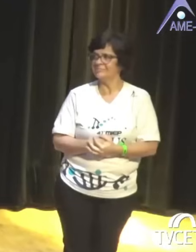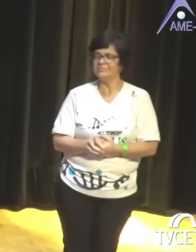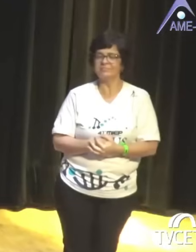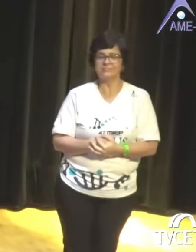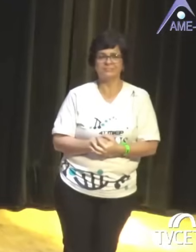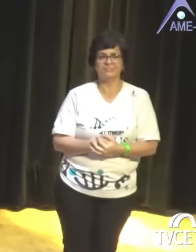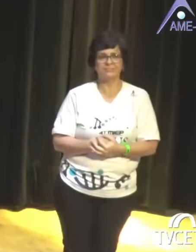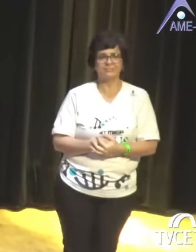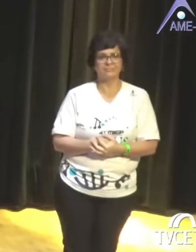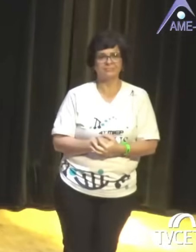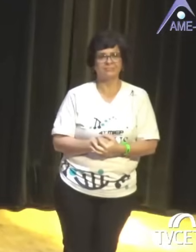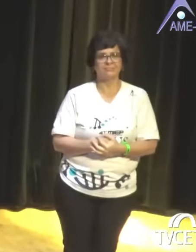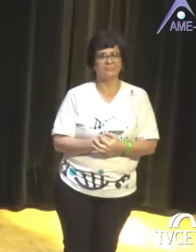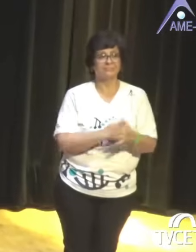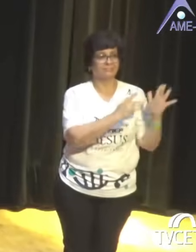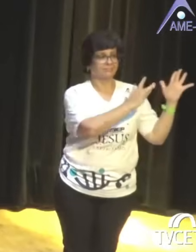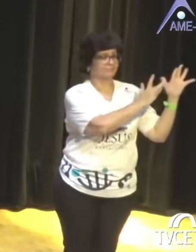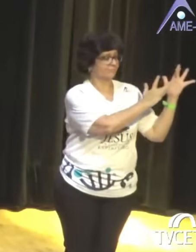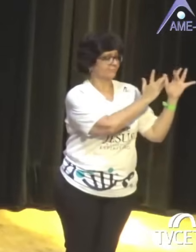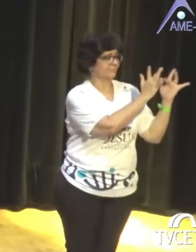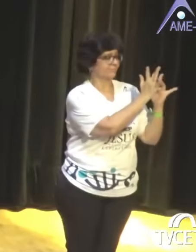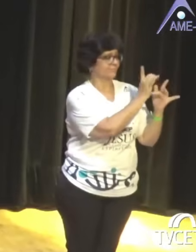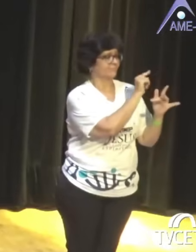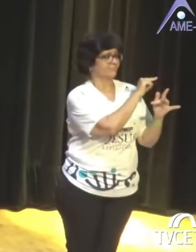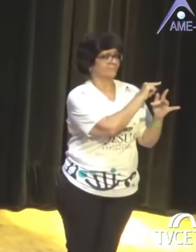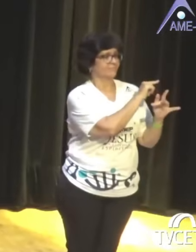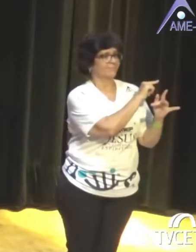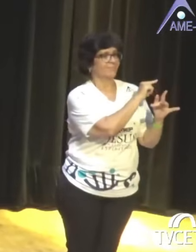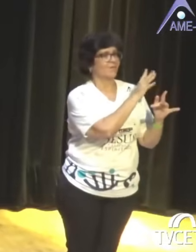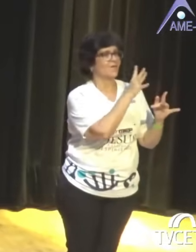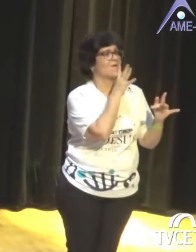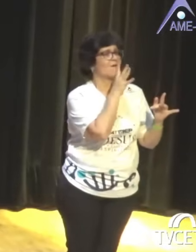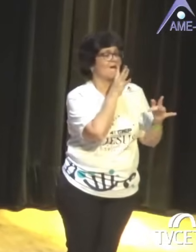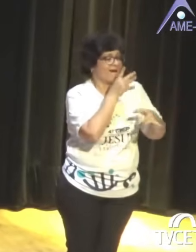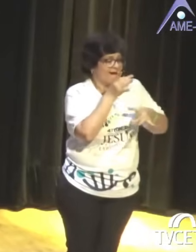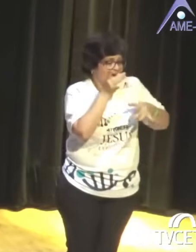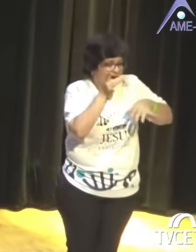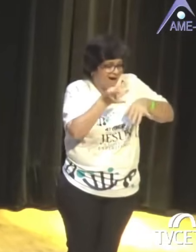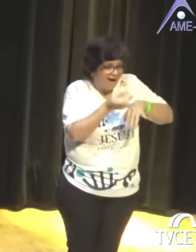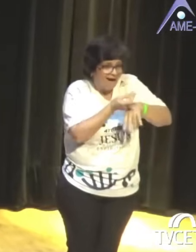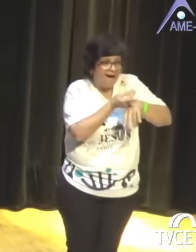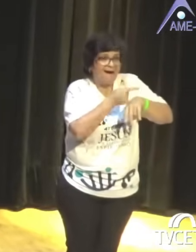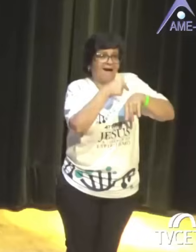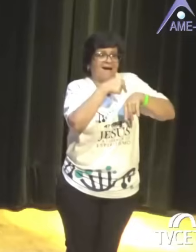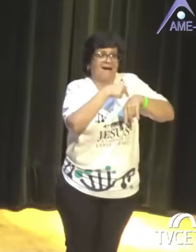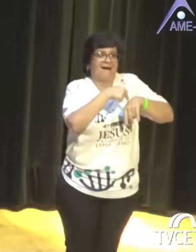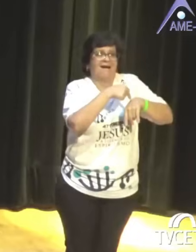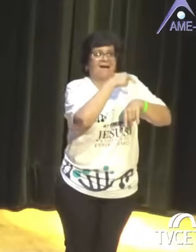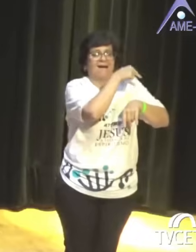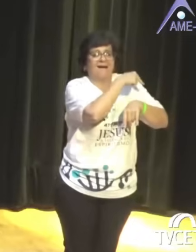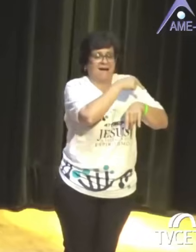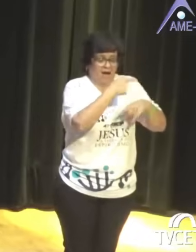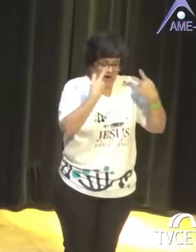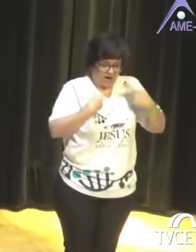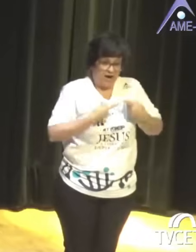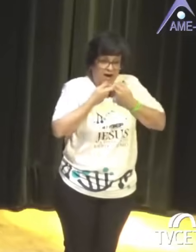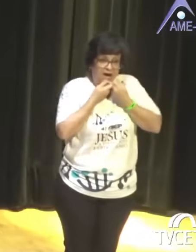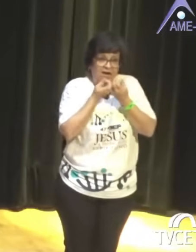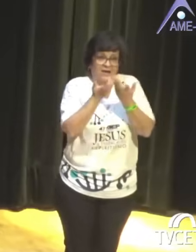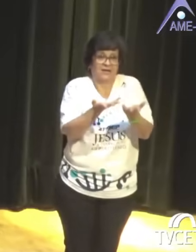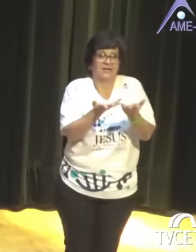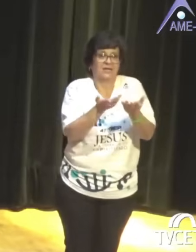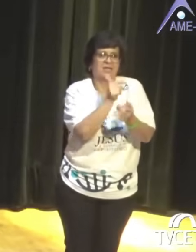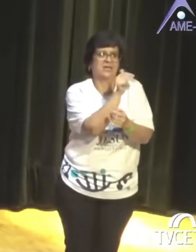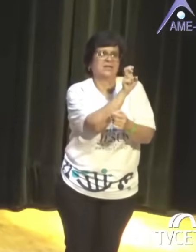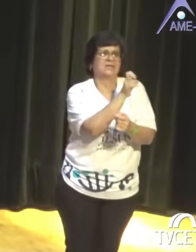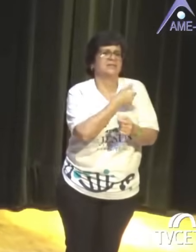pessoa esse Jesus eu conheci nessa presente Encarnação nessa formatação nisso que eu te contei aqui quando eu